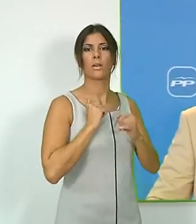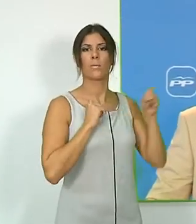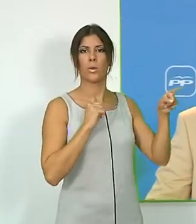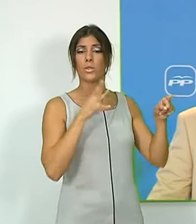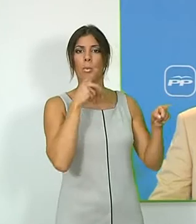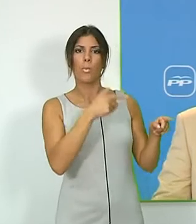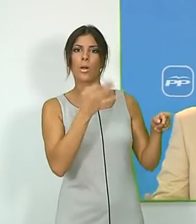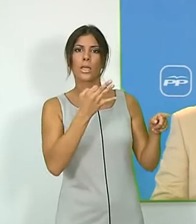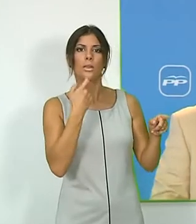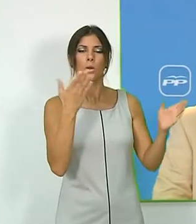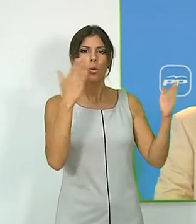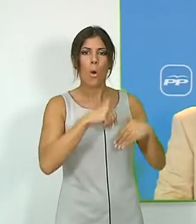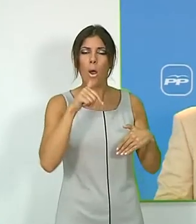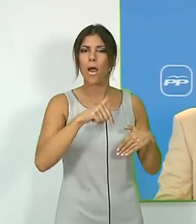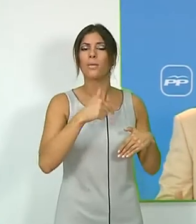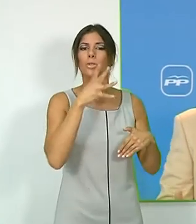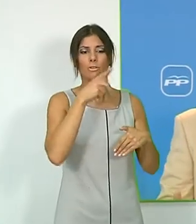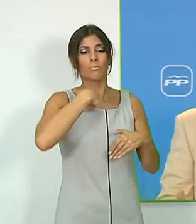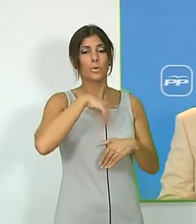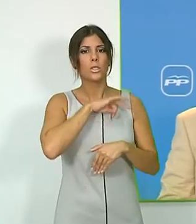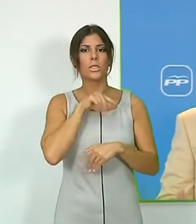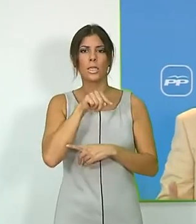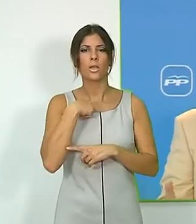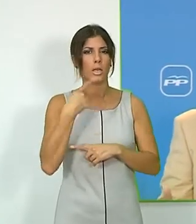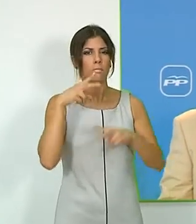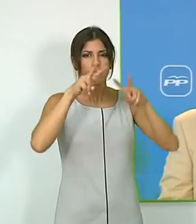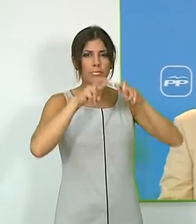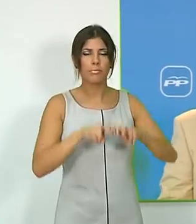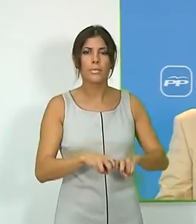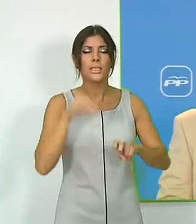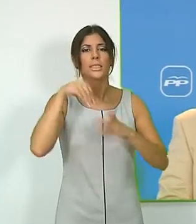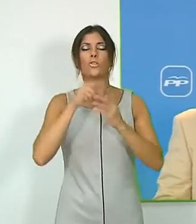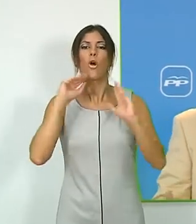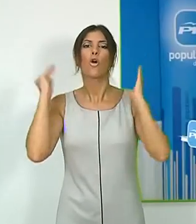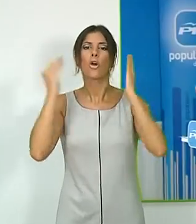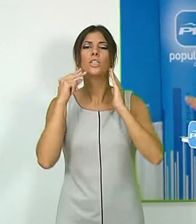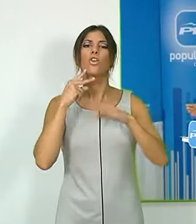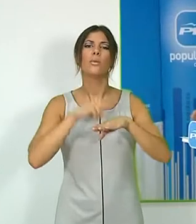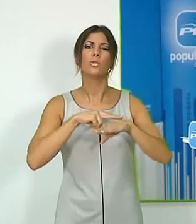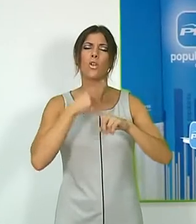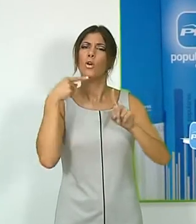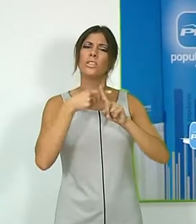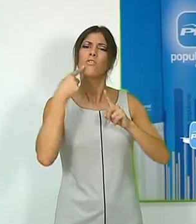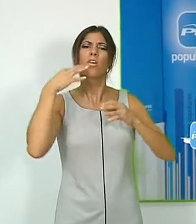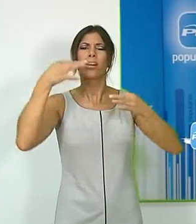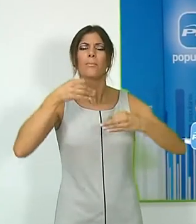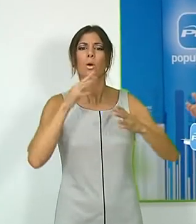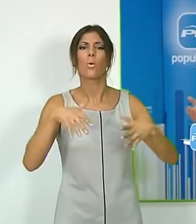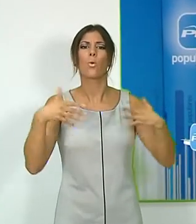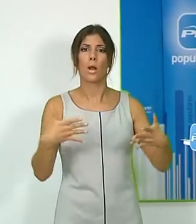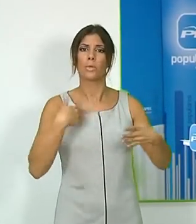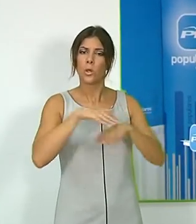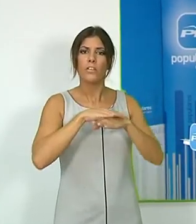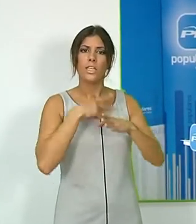en este país no existen excedentes. Aurelio Sánchez ha querido averiguar en el Congreso de los Diputados cuáles son los verdaderos objetivos del Gobierno